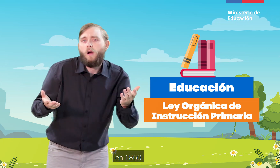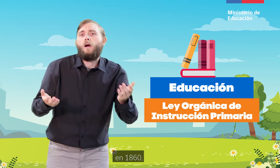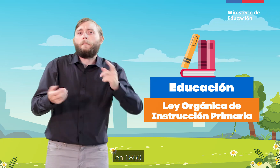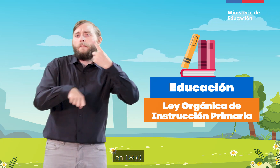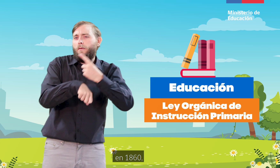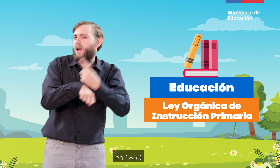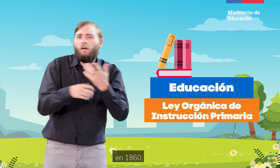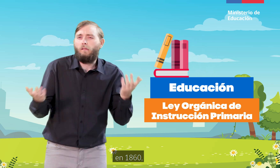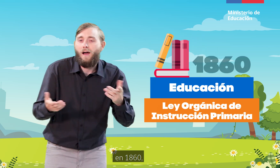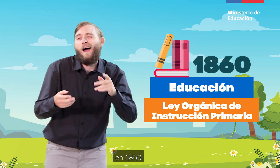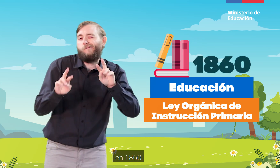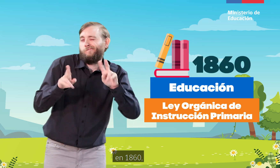en 1860,